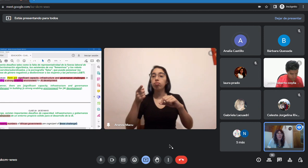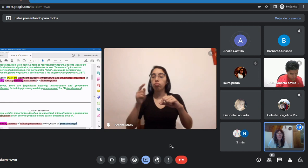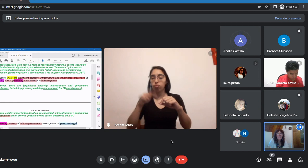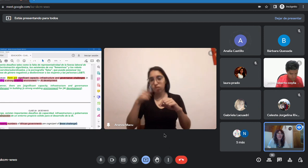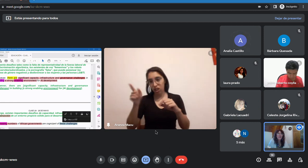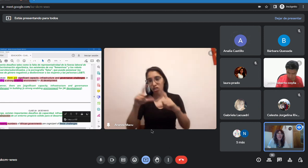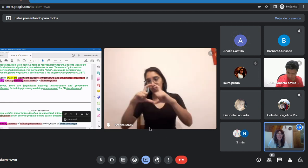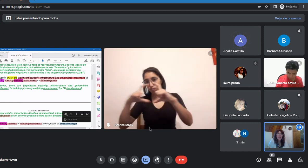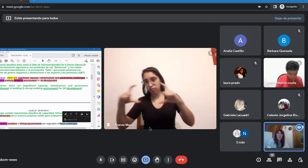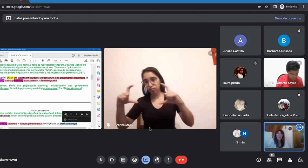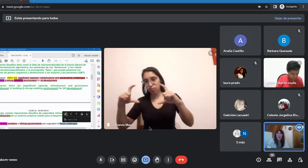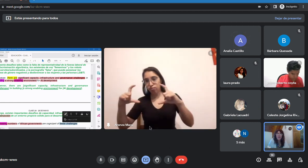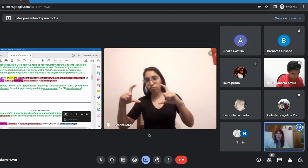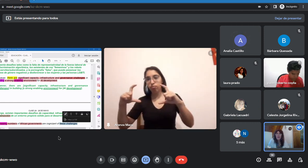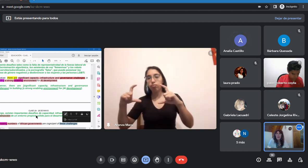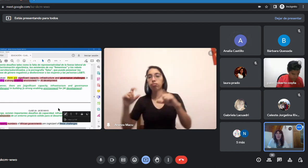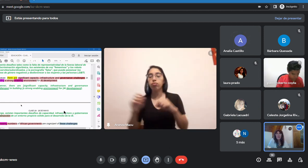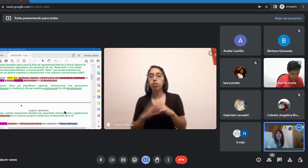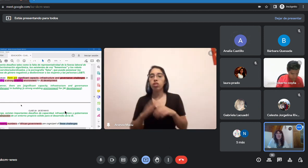cómo queda entonces la traducción?